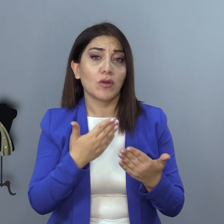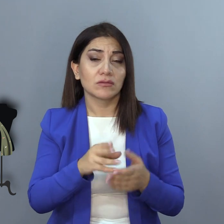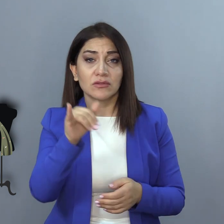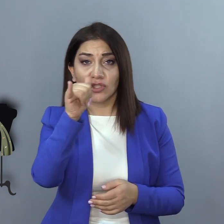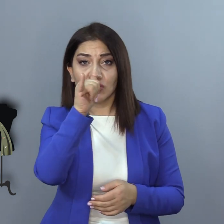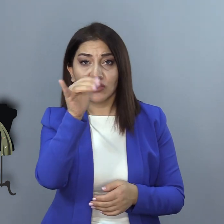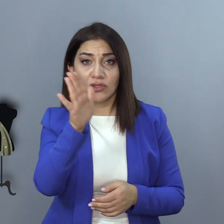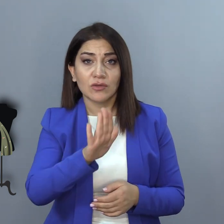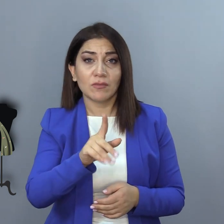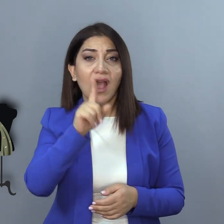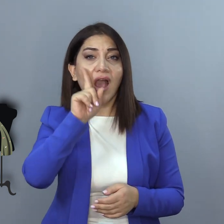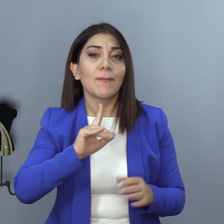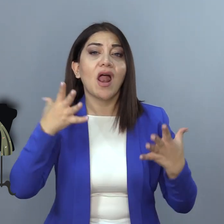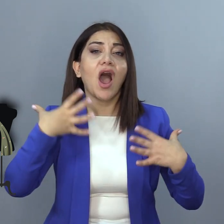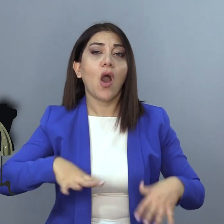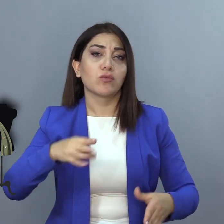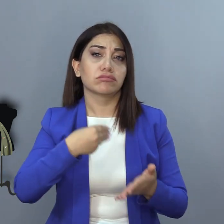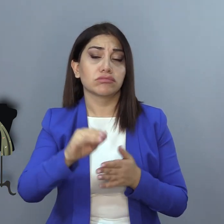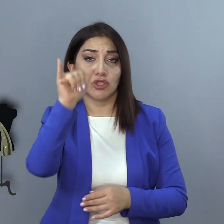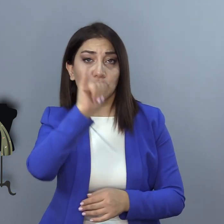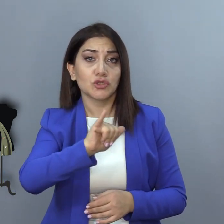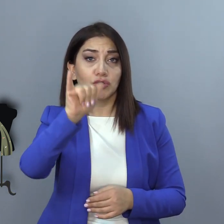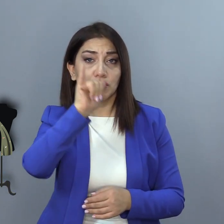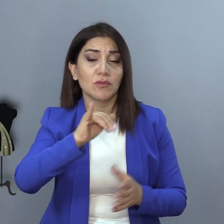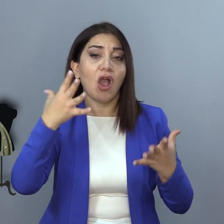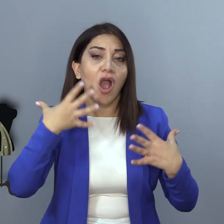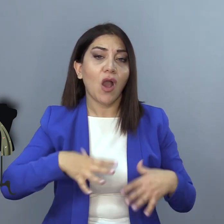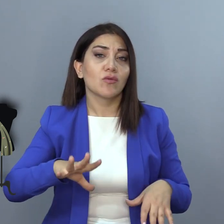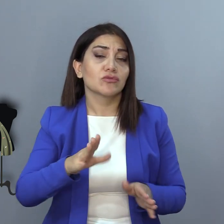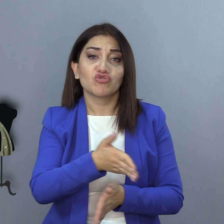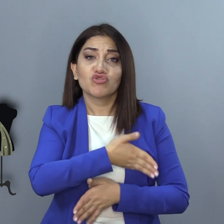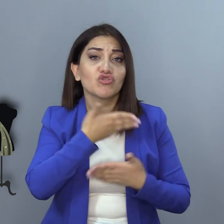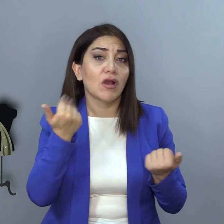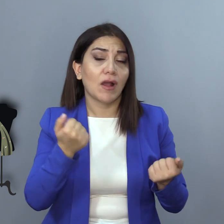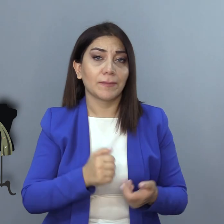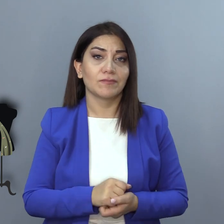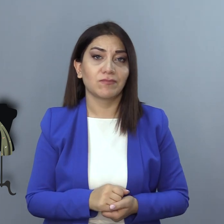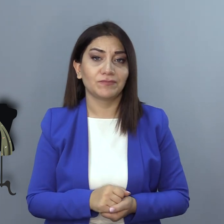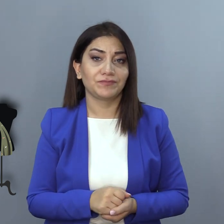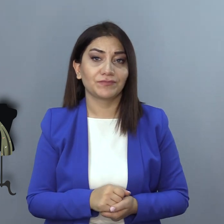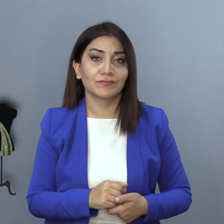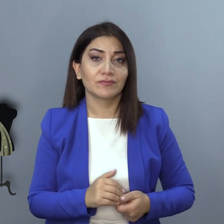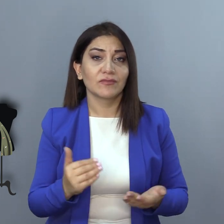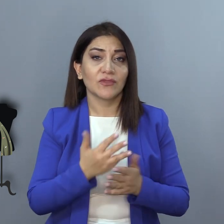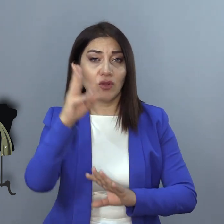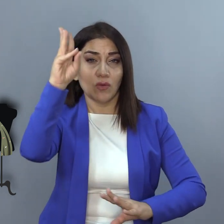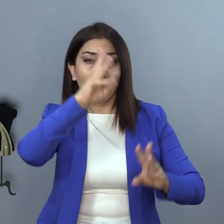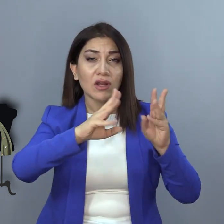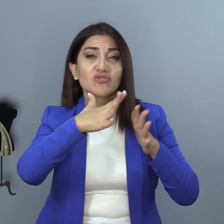կարողանում հարմար հակուստ գնել։ Այդպիսի հակուստ պարզապես գոյություն չունի։ Նորաձևության հարյուրավոր տներ